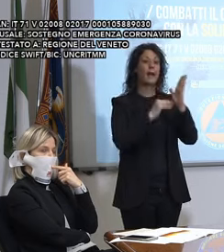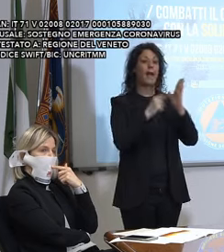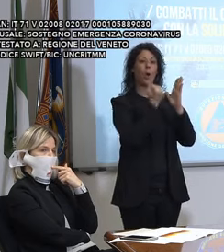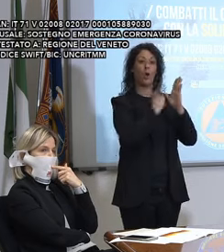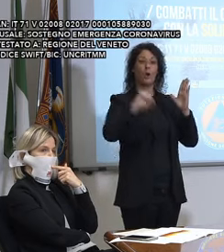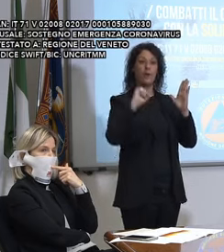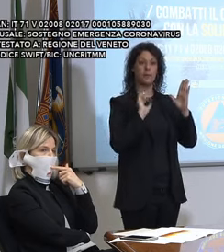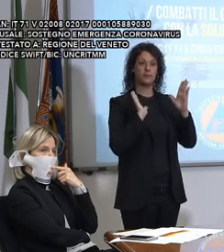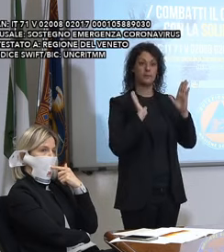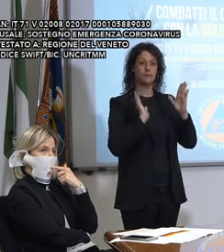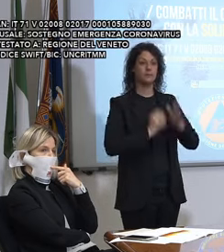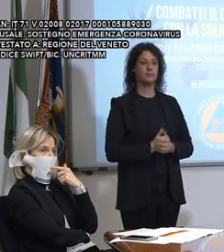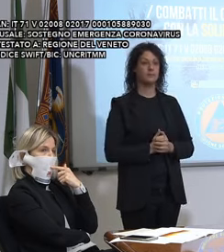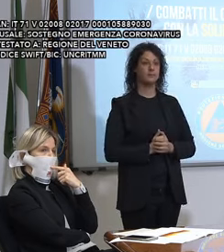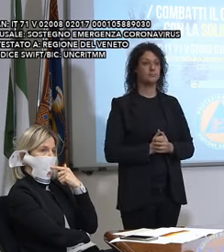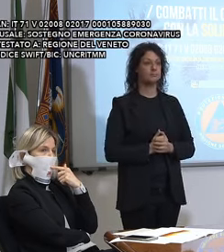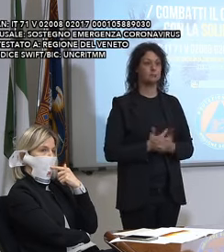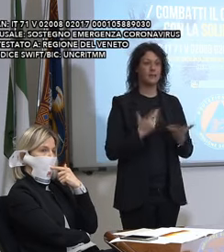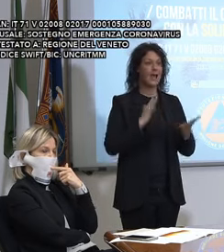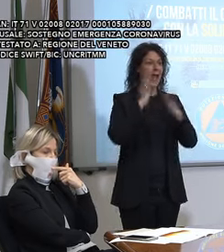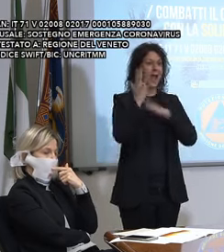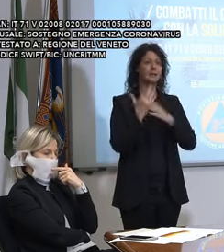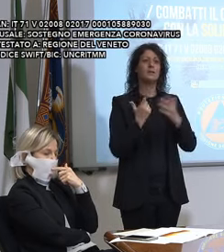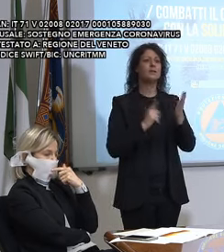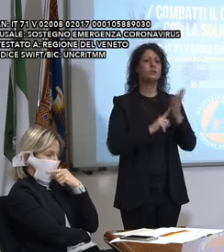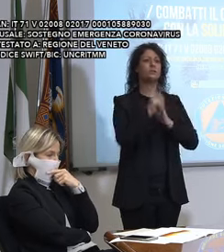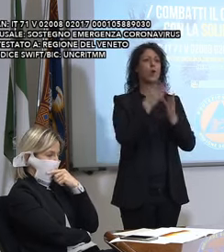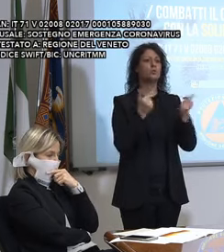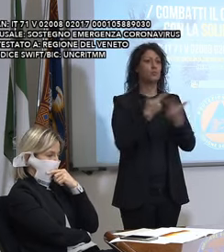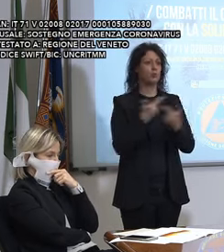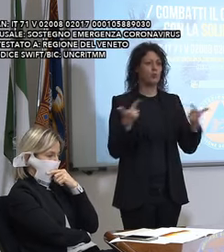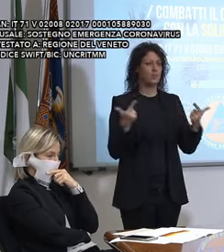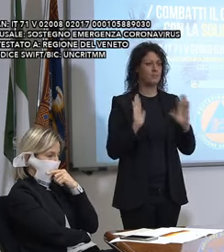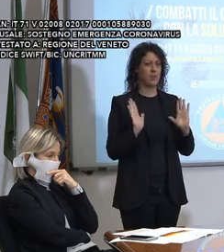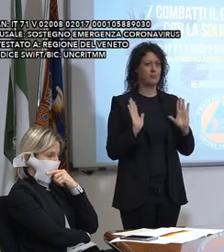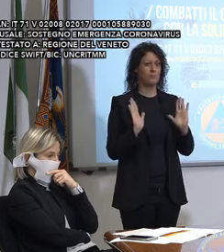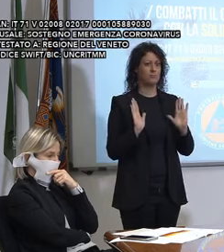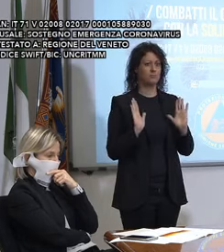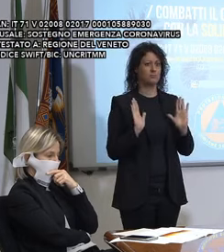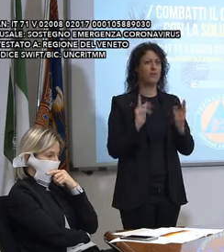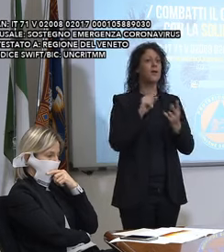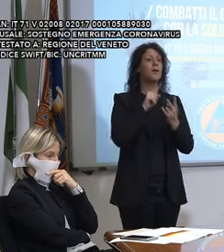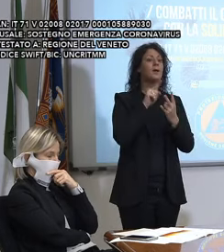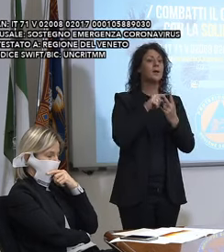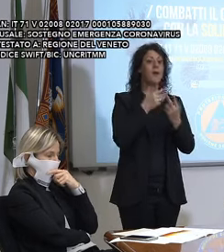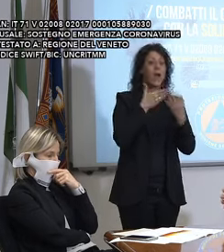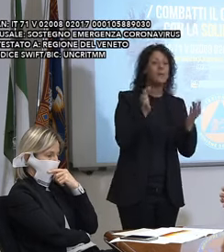Guardate, noi non abbiamo altre alternative. L'alternativa a questa è restare chiusi.